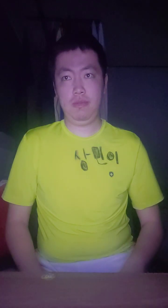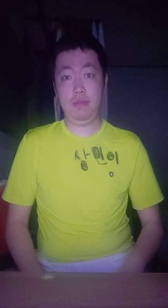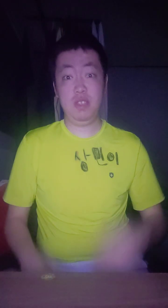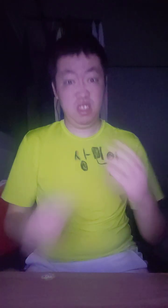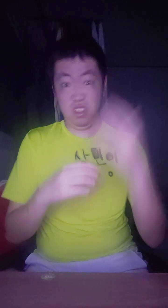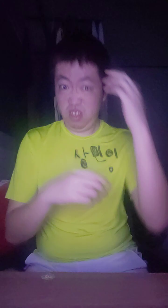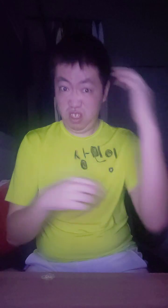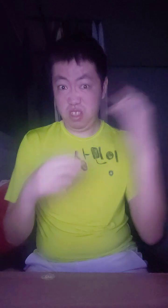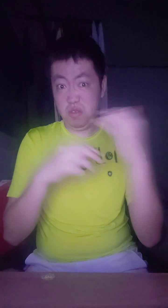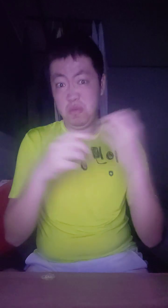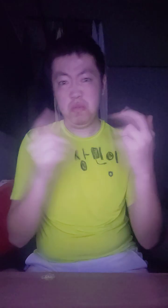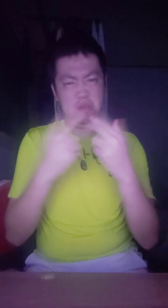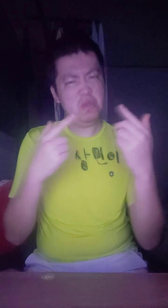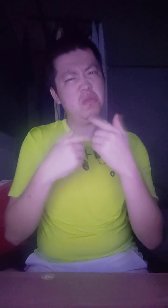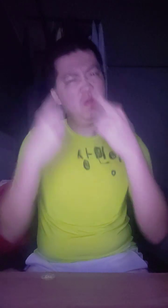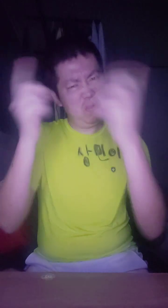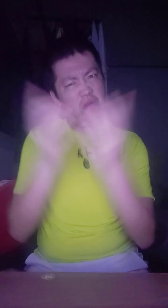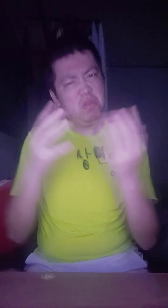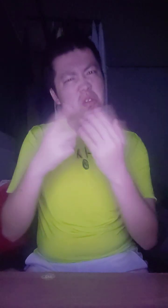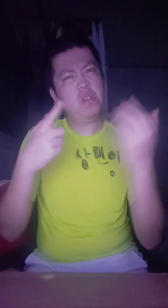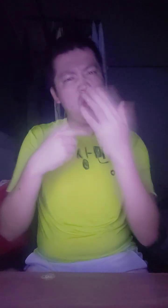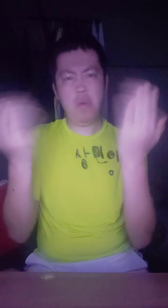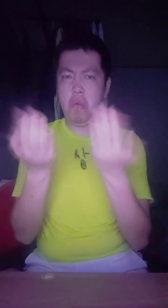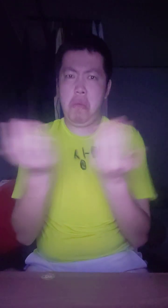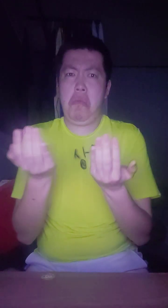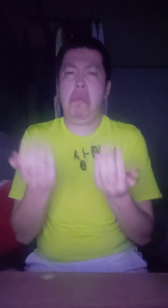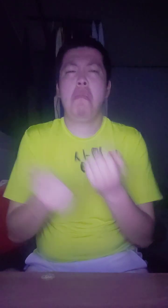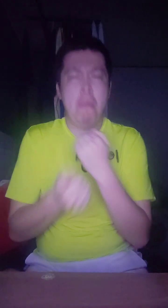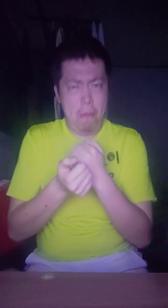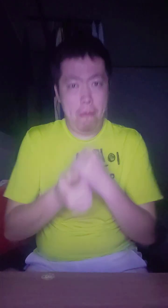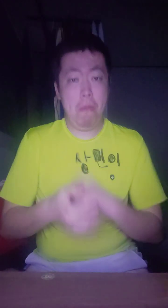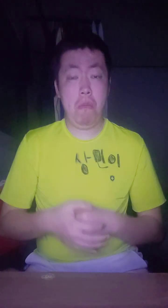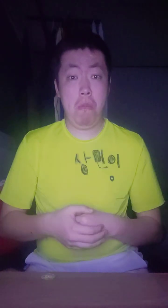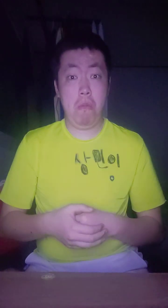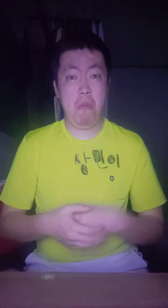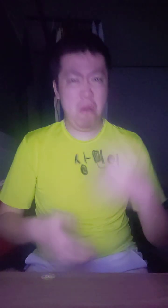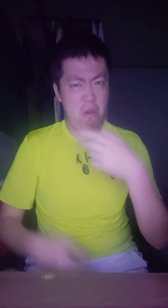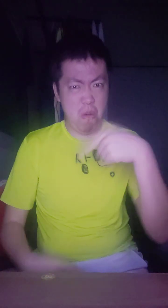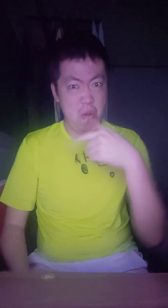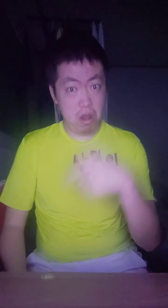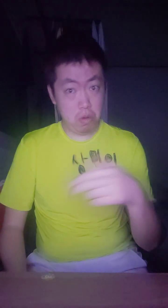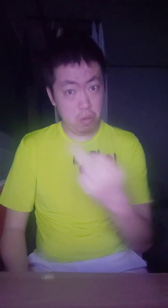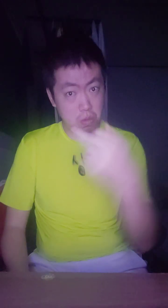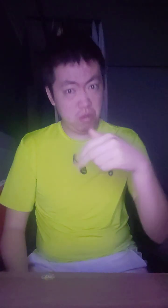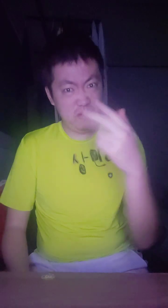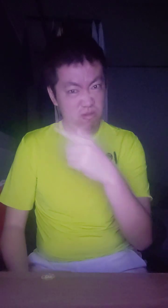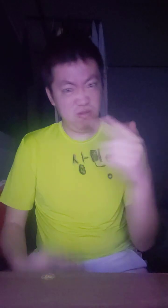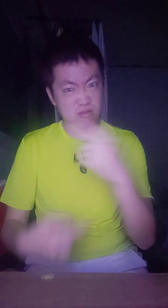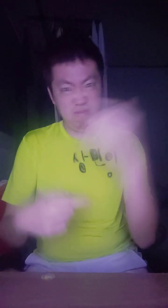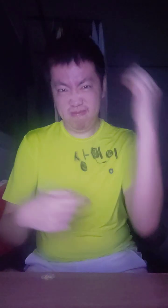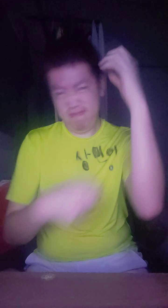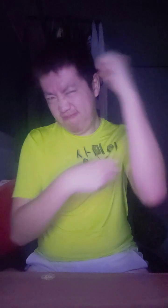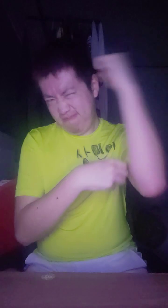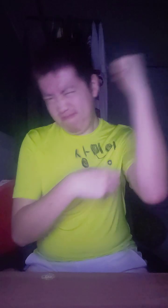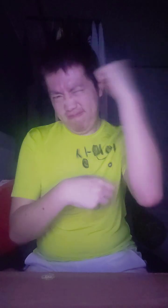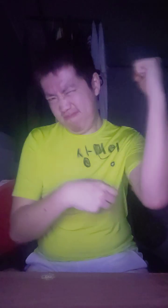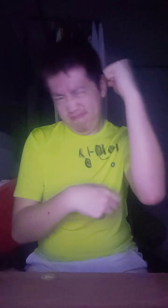여학생 한 명이 무리에 둘러싸여 어쩔 줄 몰라 합니다. 또래로 보이는 가해 학생이 먼저 머리채를 잡아 흔들자 또